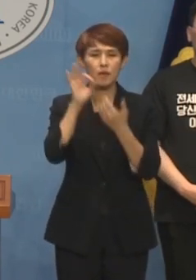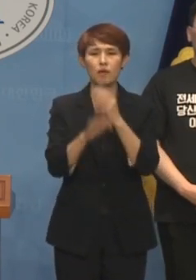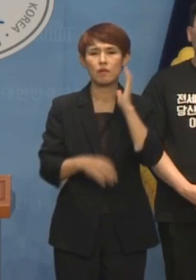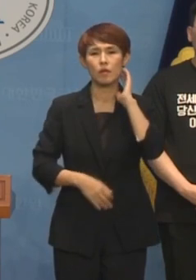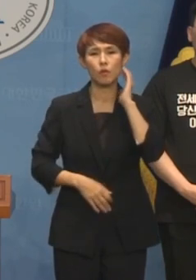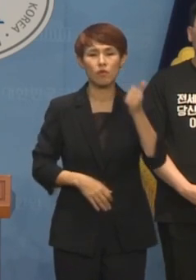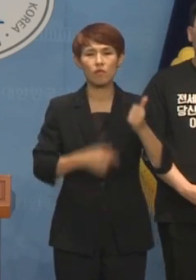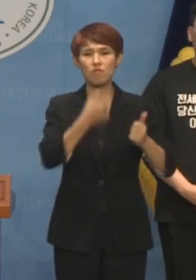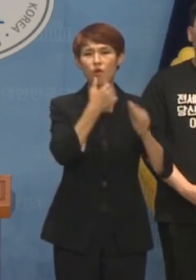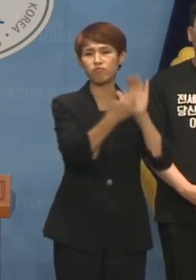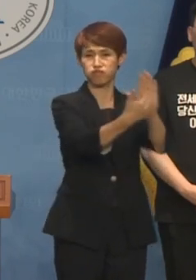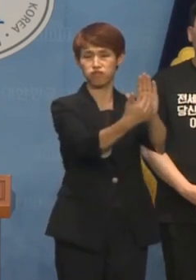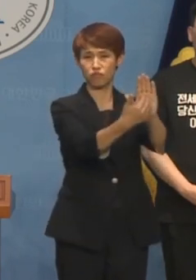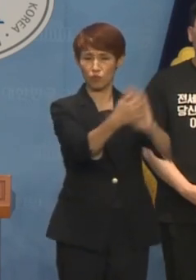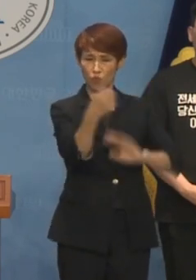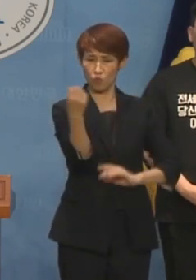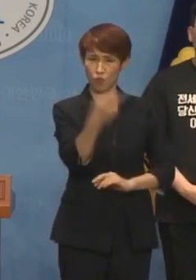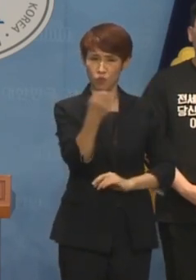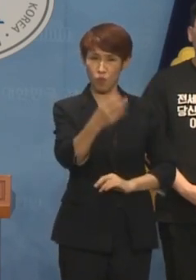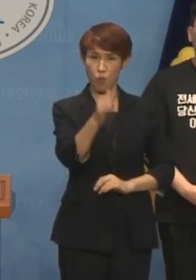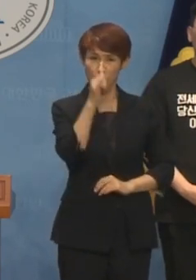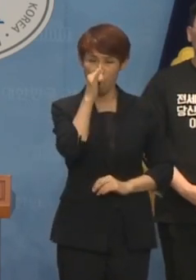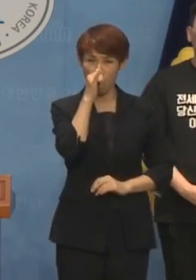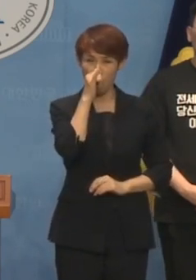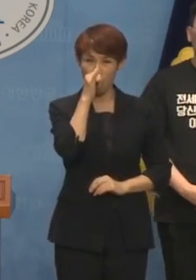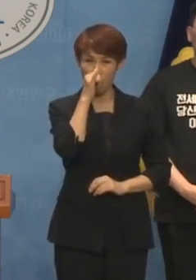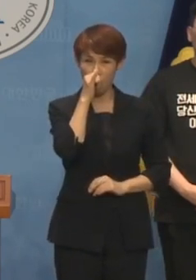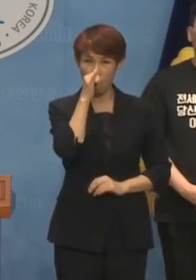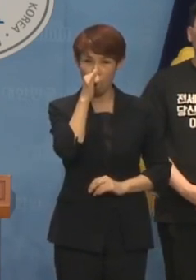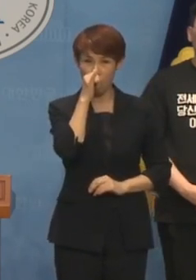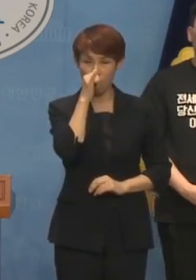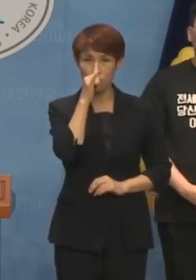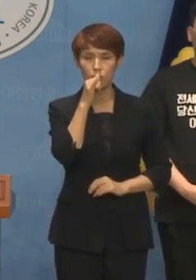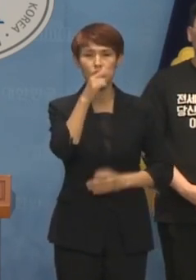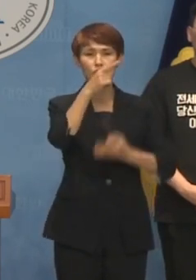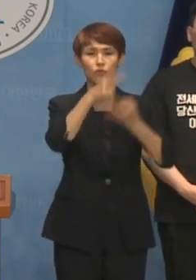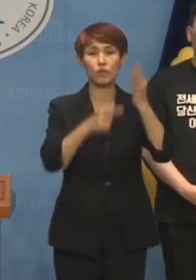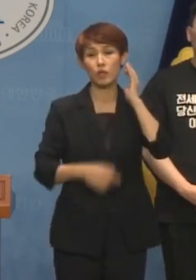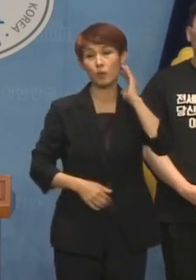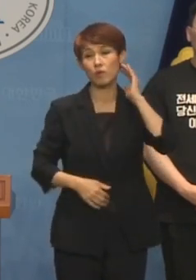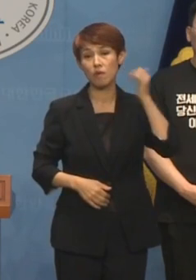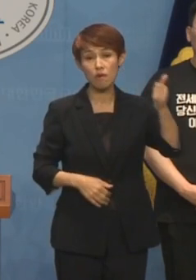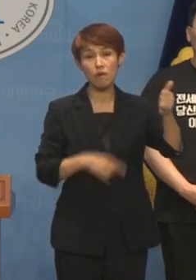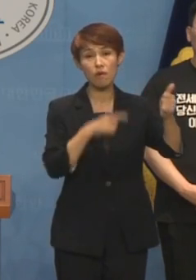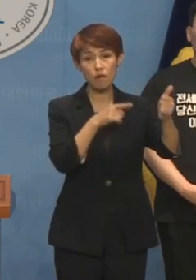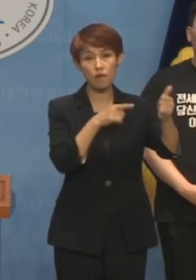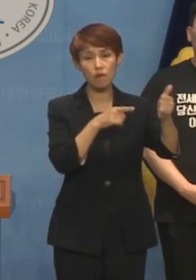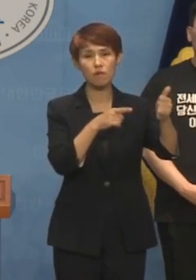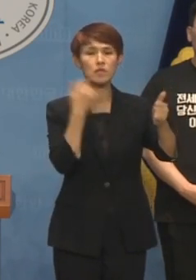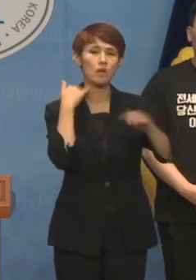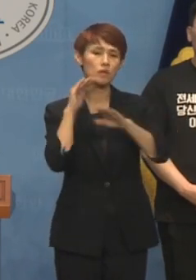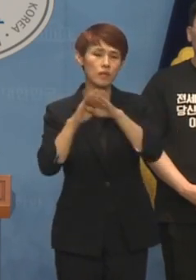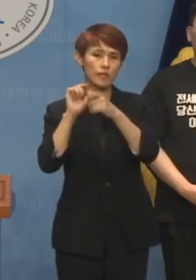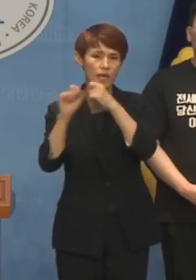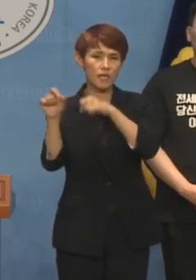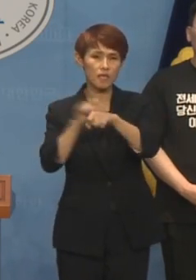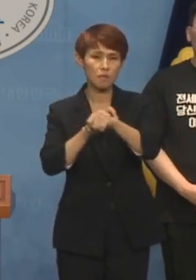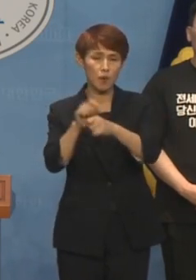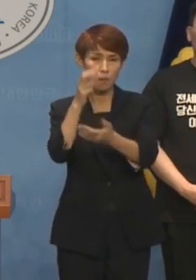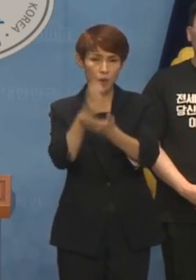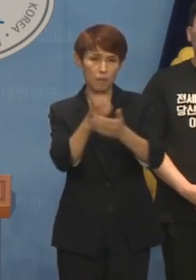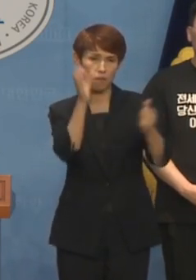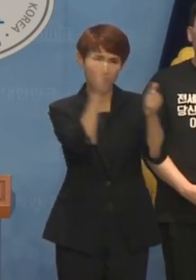거부권을 남발하는 거부권 왕인 윤석열 대통령에게 전세사기 특별법을 맡기는